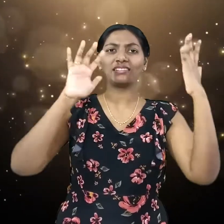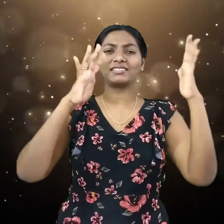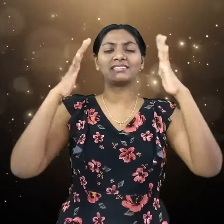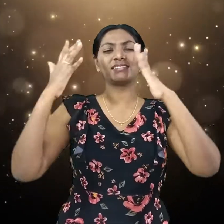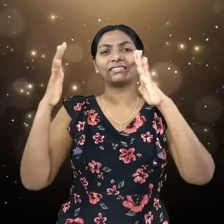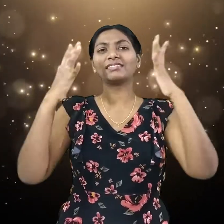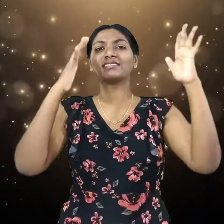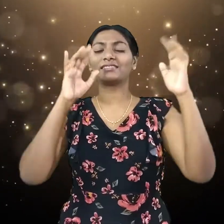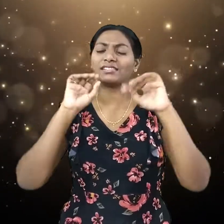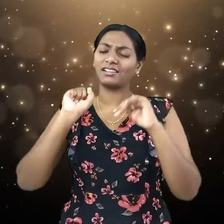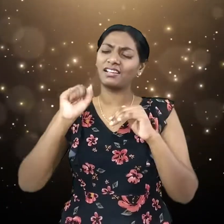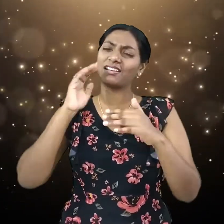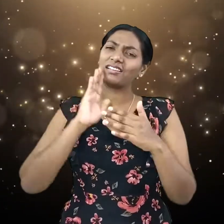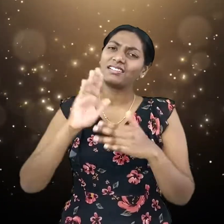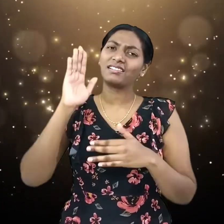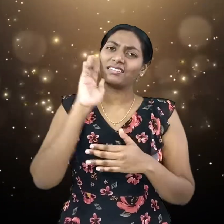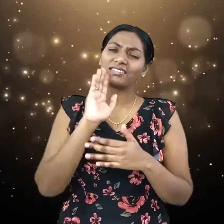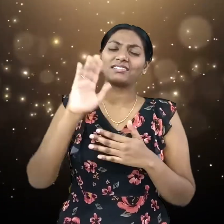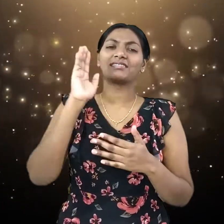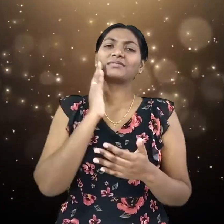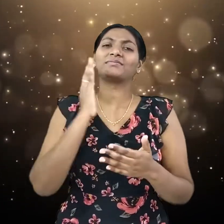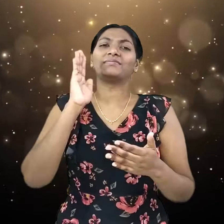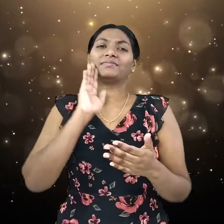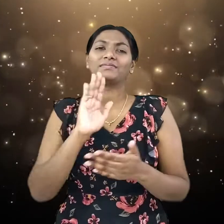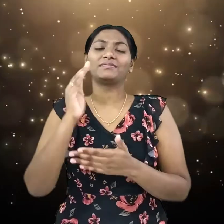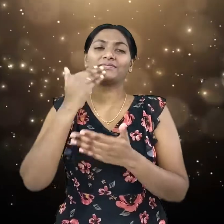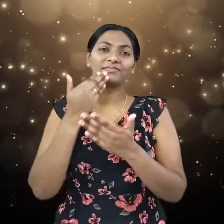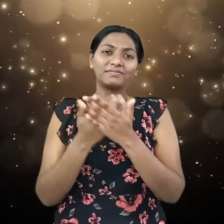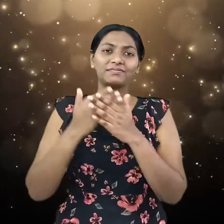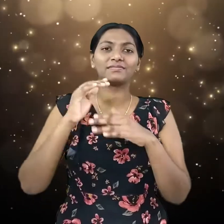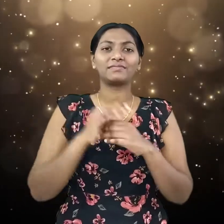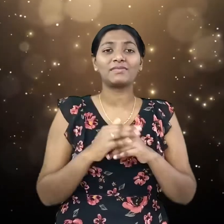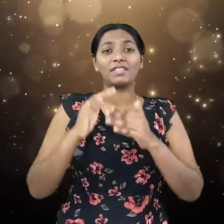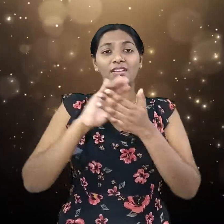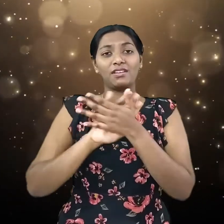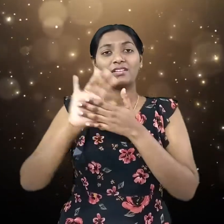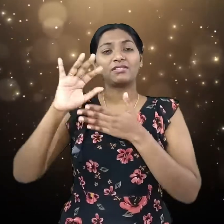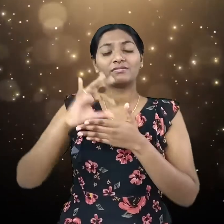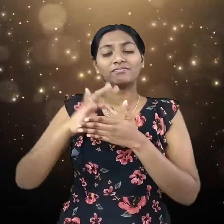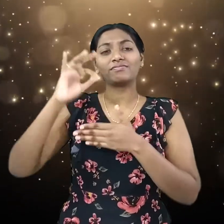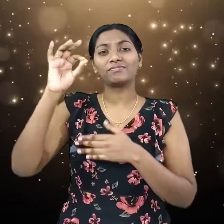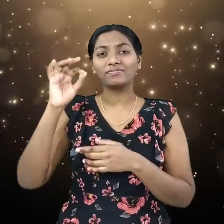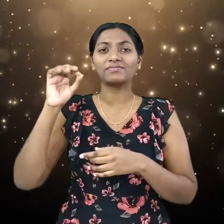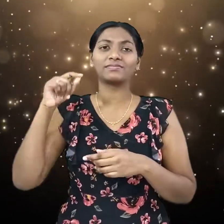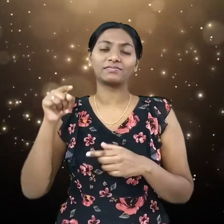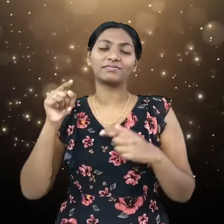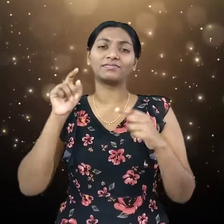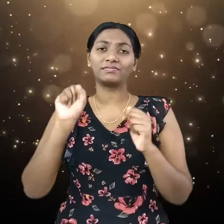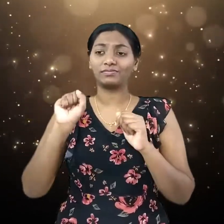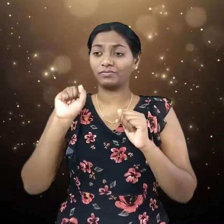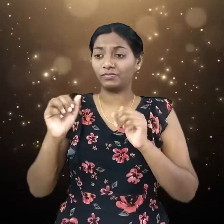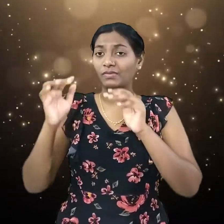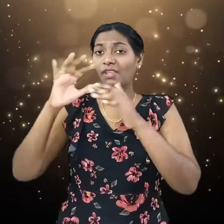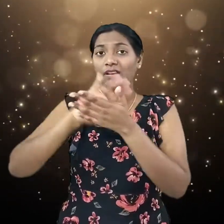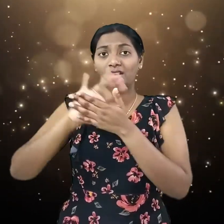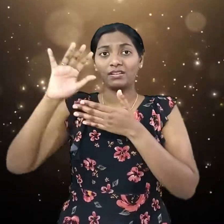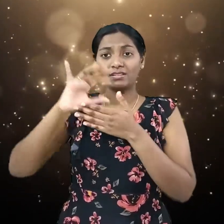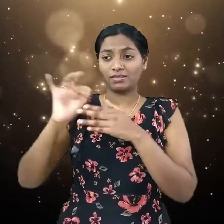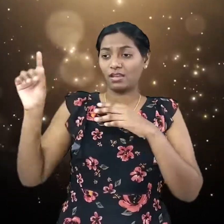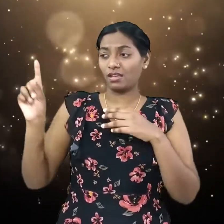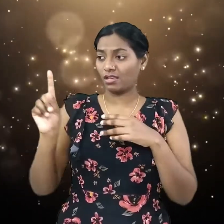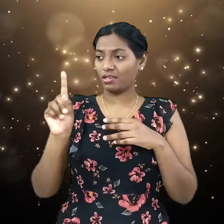के मैं तेरी आराधना करता। पवित्र आत्मा